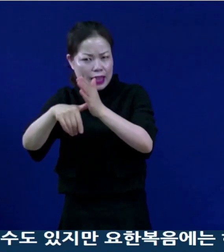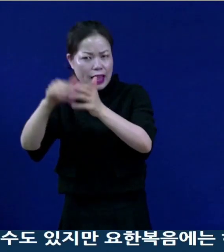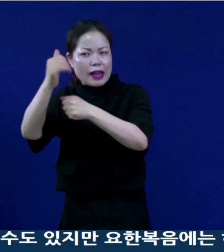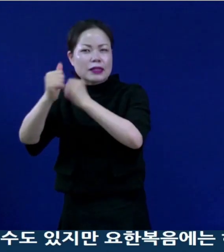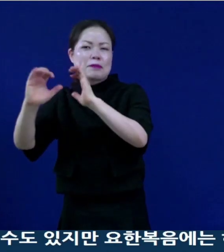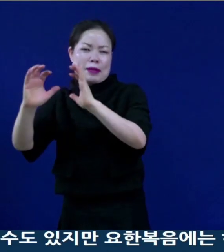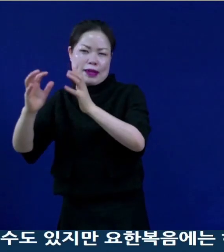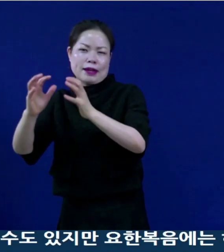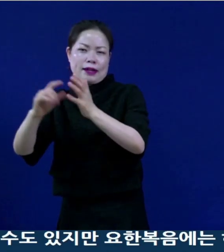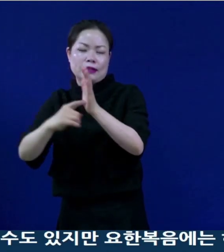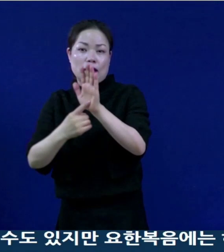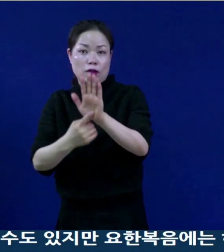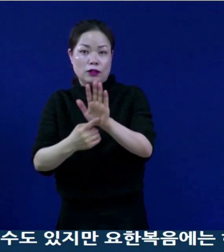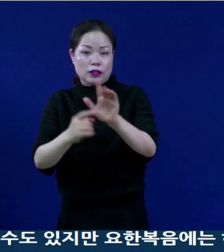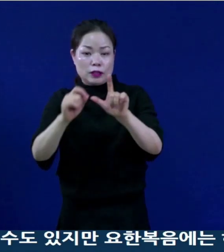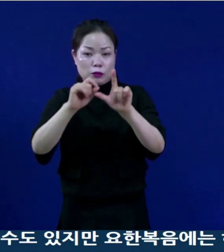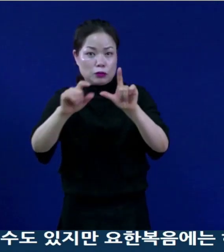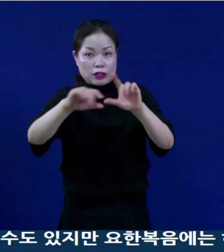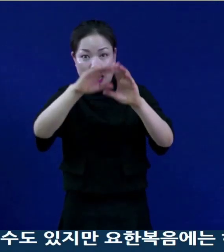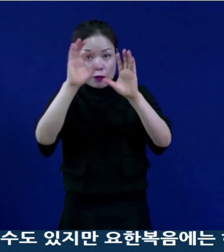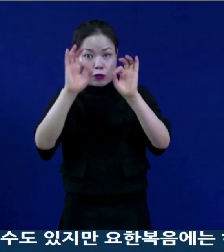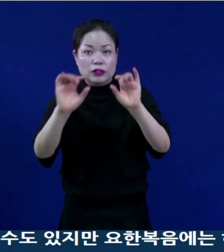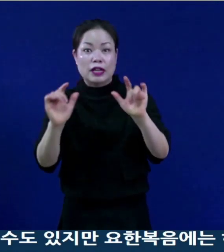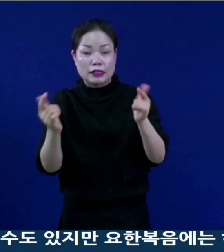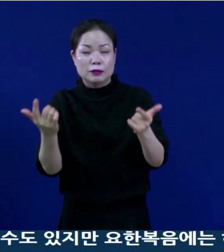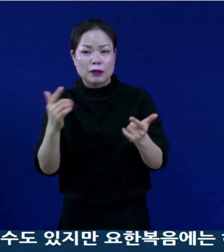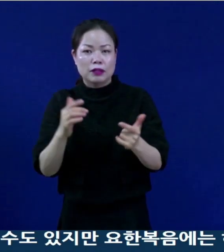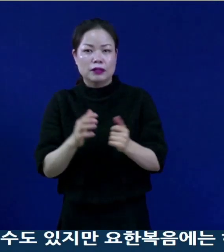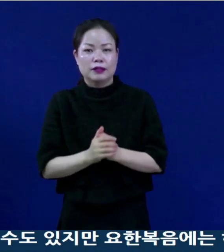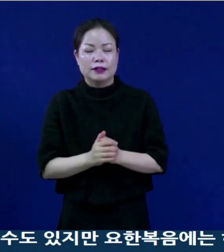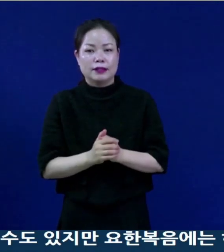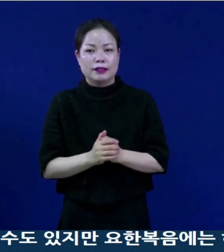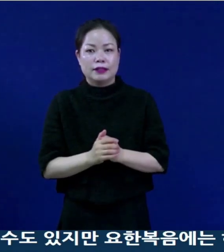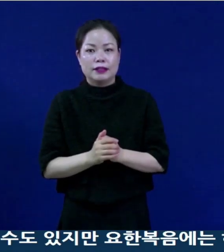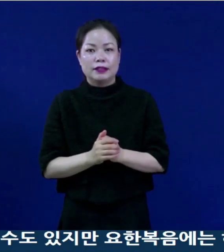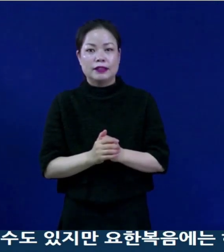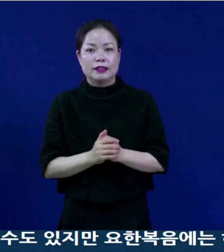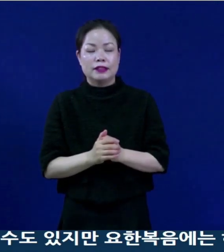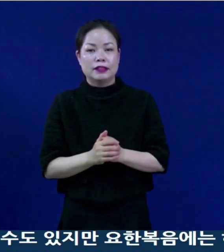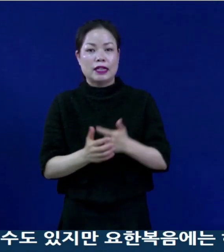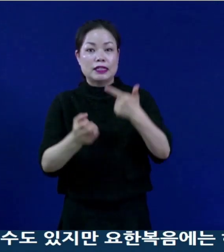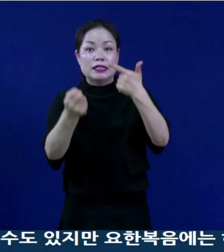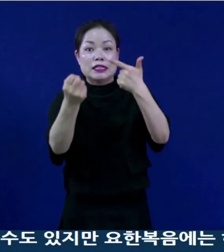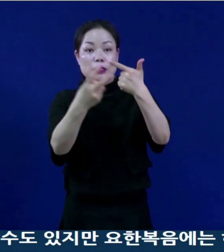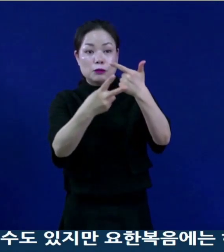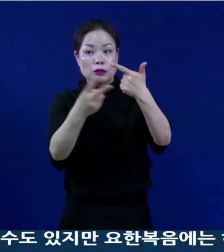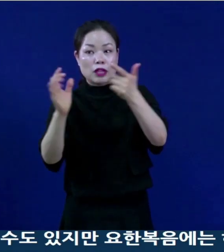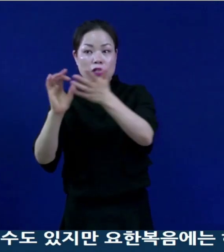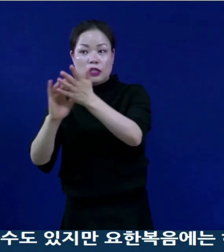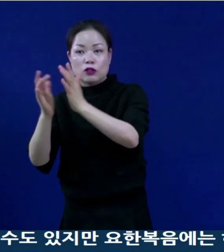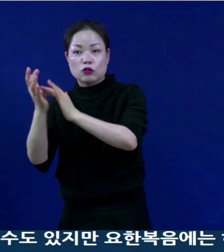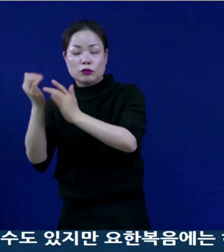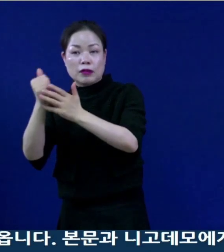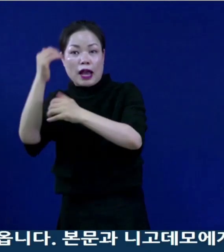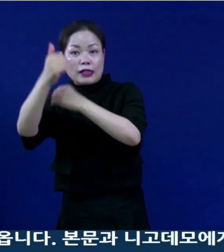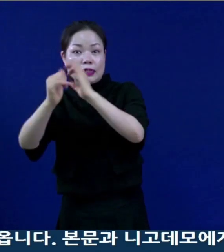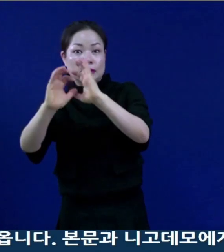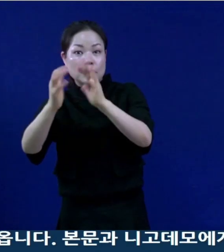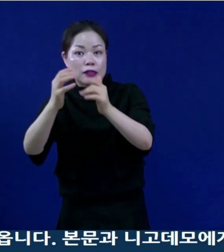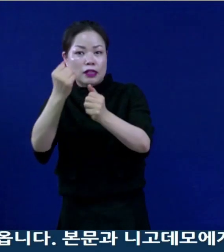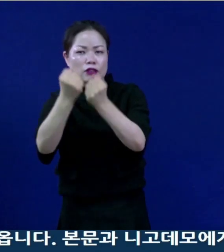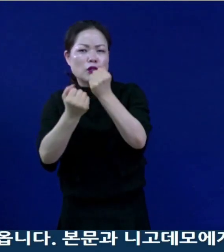여기 부분을 다 안 살펴보고 큰 그림만 여러분하고 정리합니다. 니고데모에게 예수님이 하나님 나라에